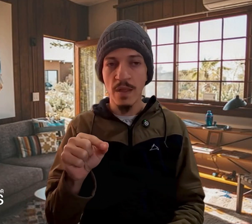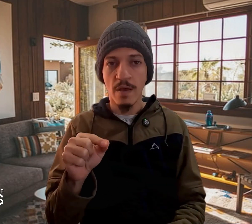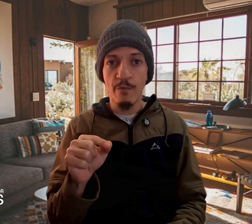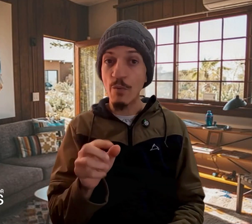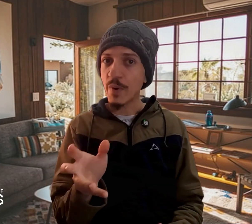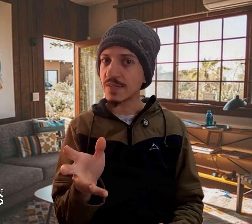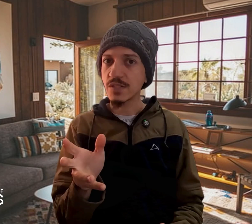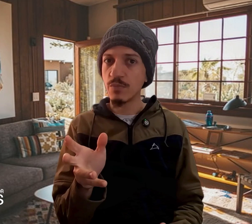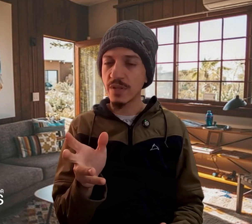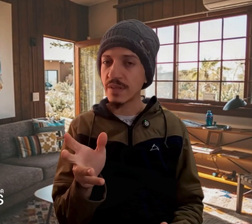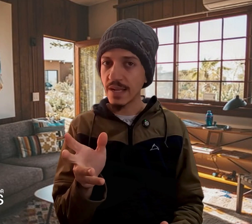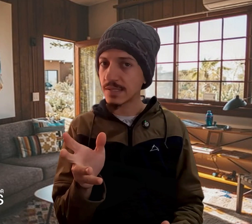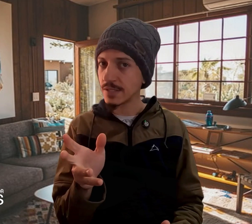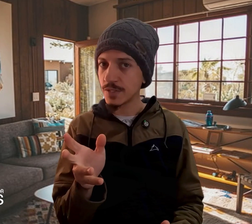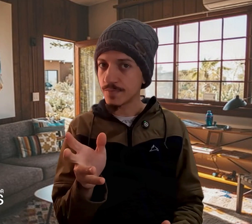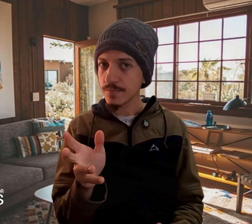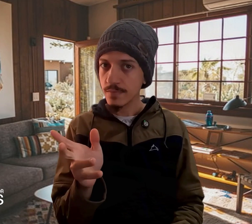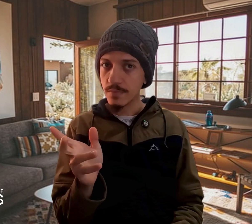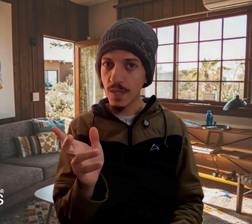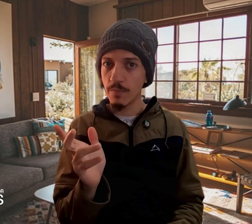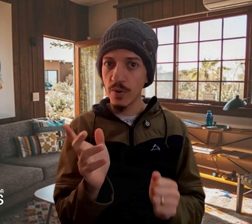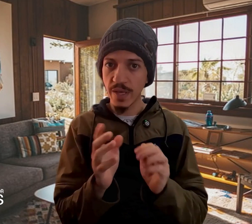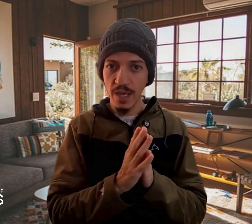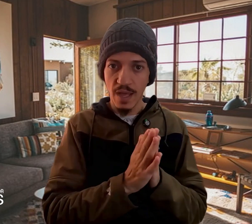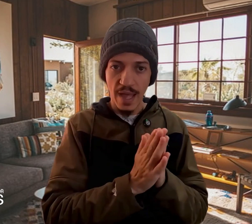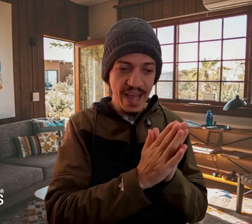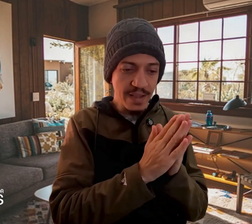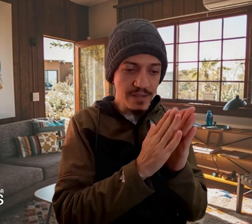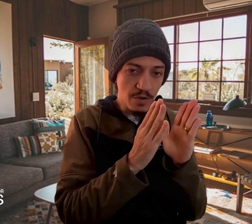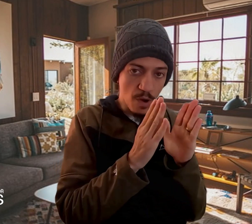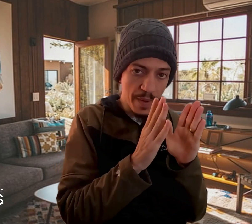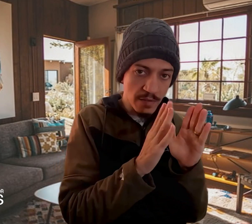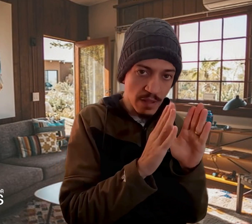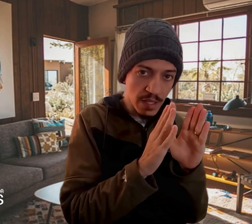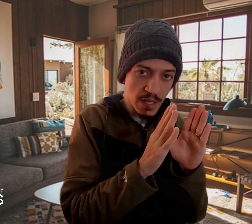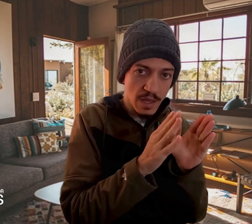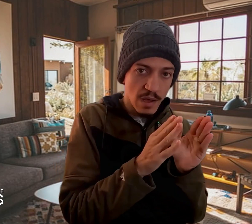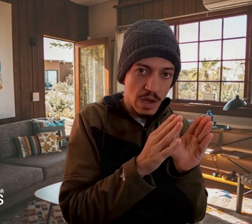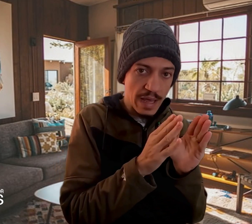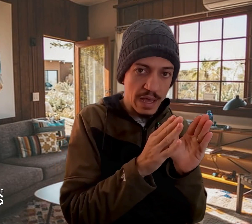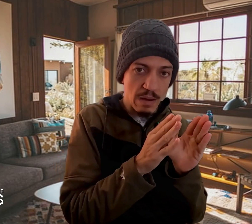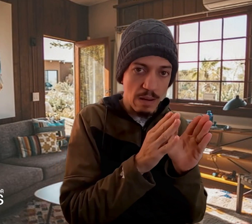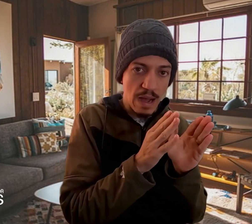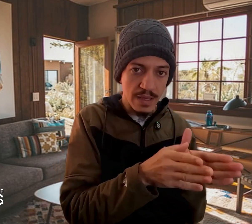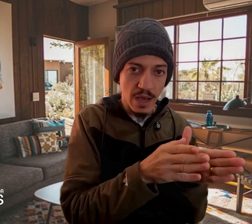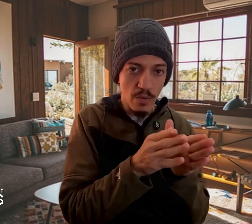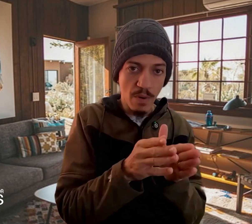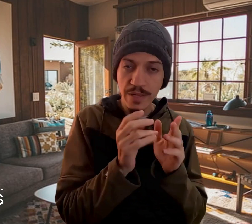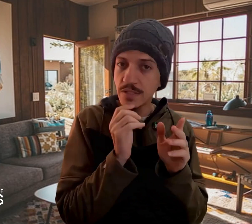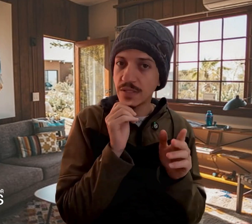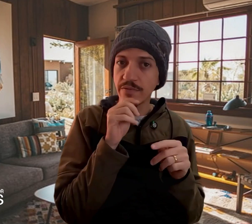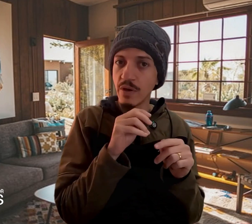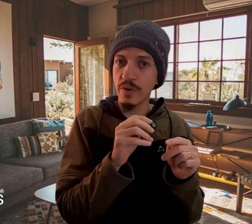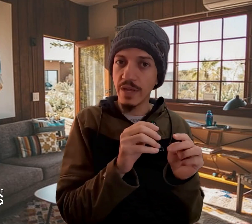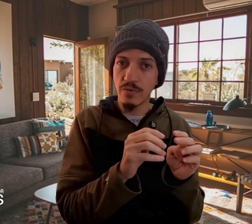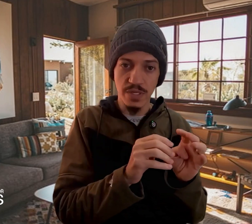foi um processo muito interessante, porque entre o momento em que a Raquel e o Maurício estavam reunidos e